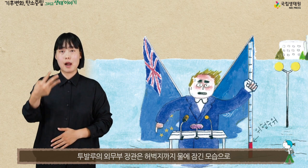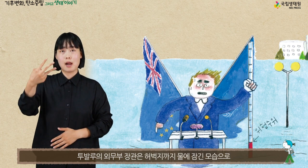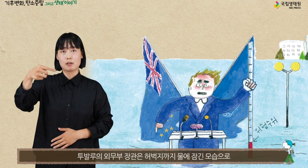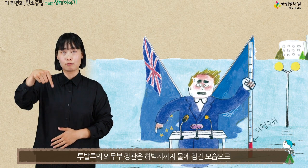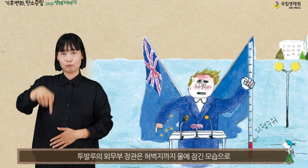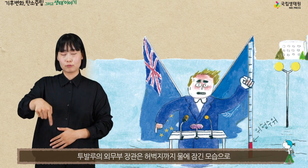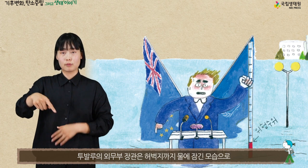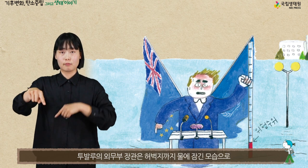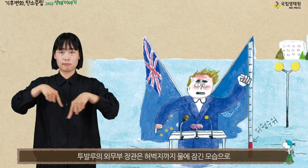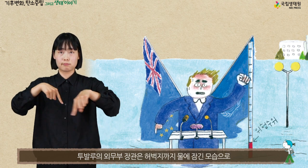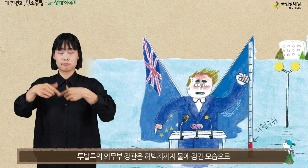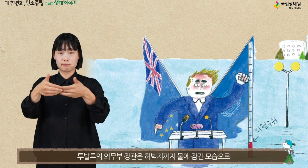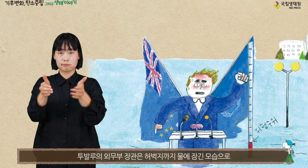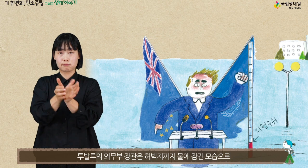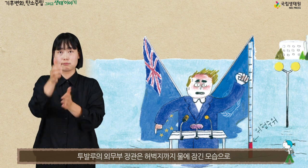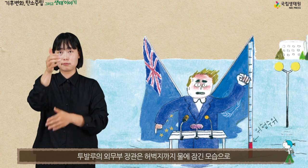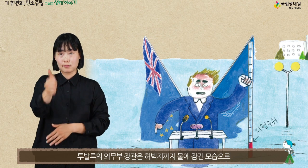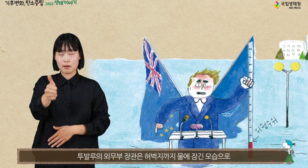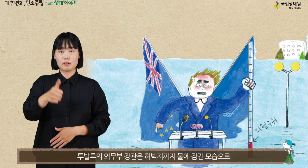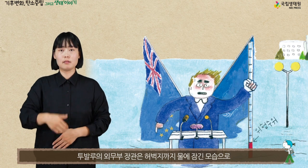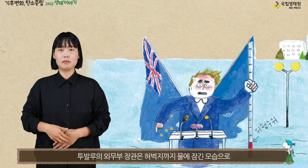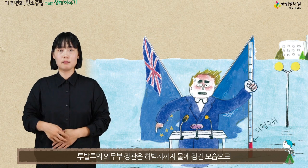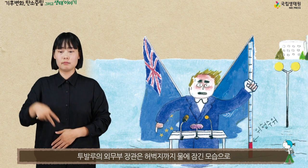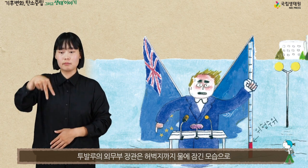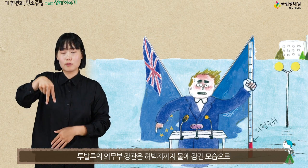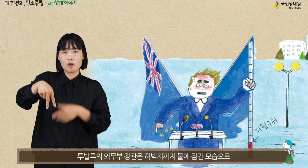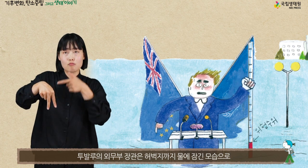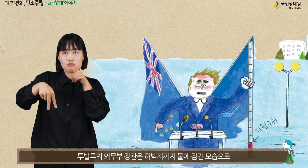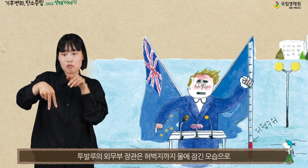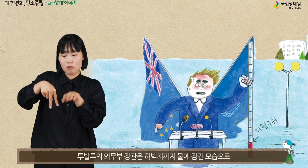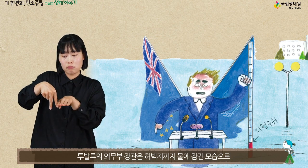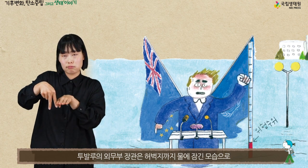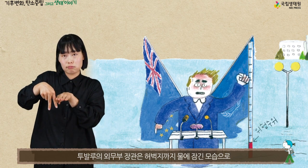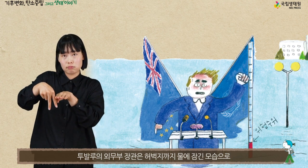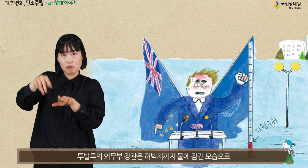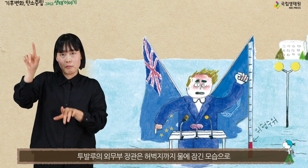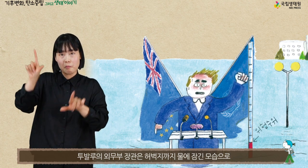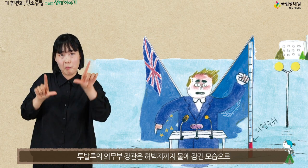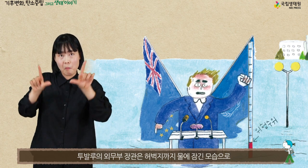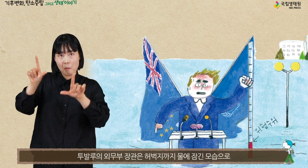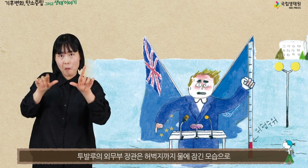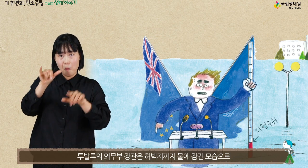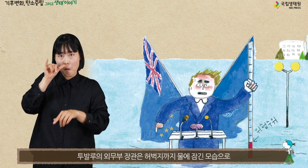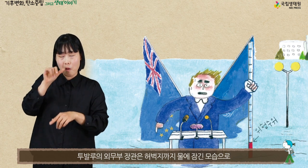투발루의 외무부 장관은 허벅지까지 물에 잠긴 모습으로